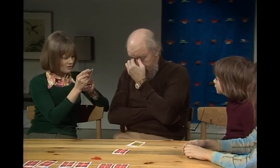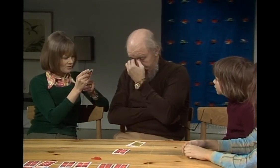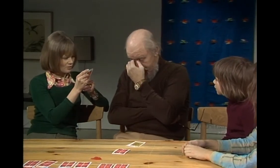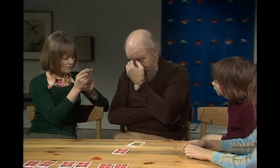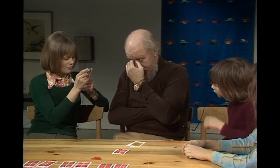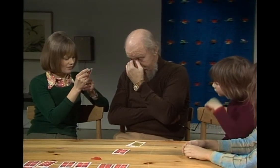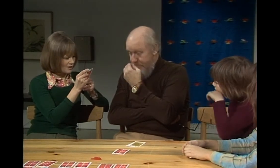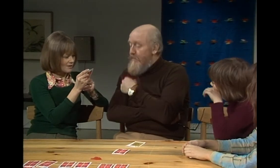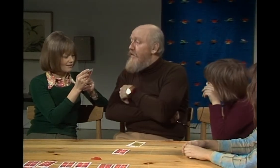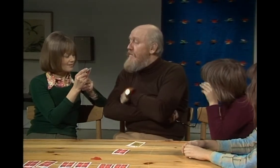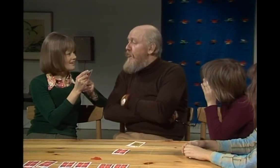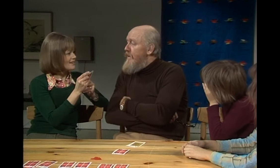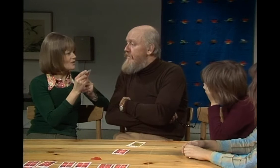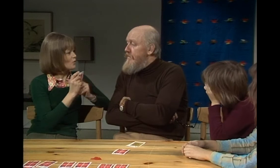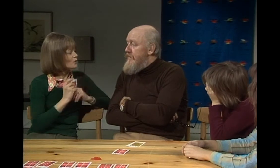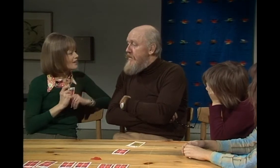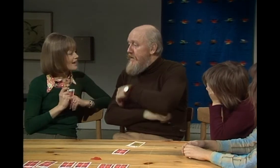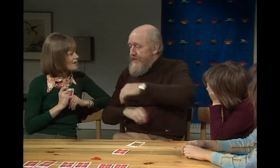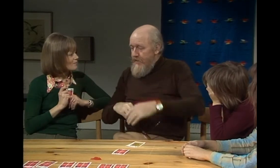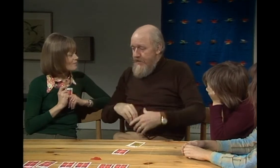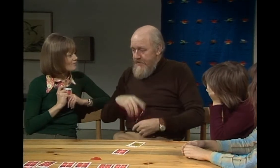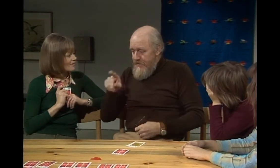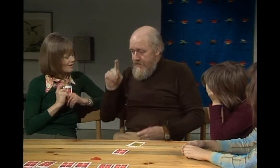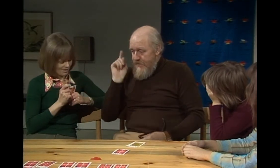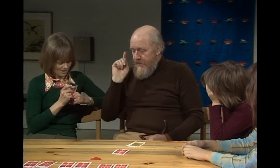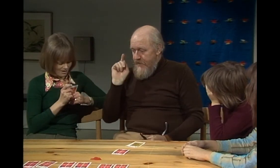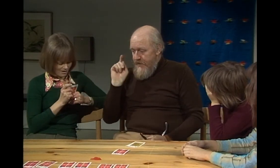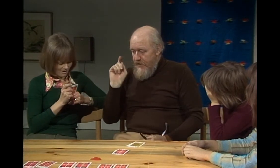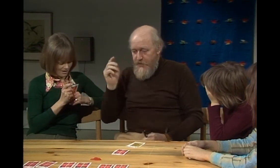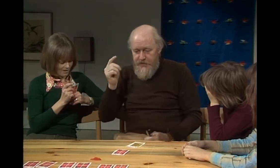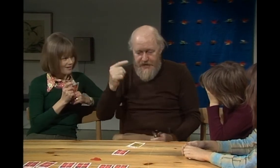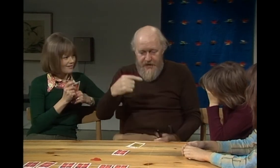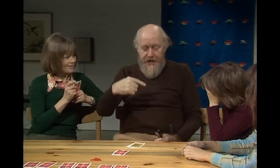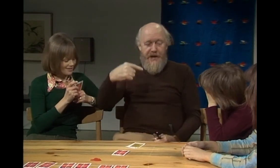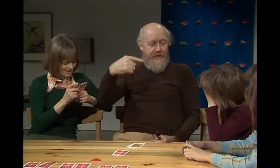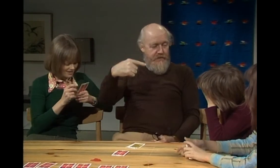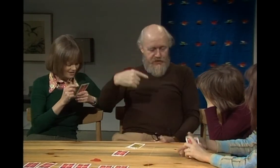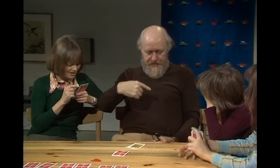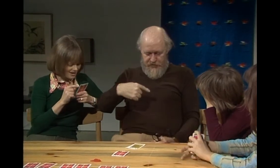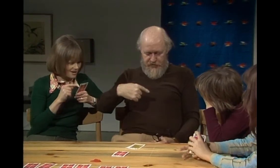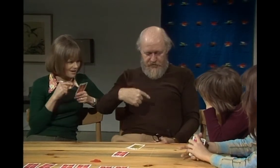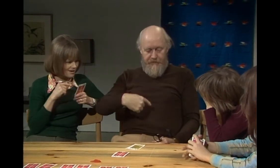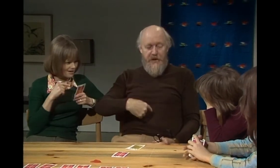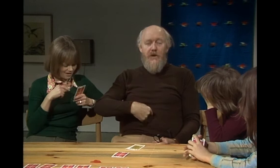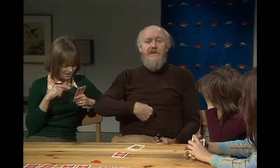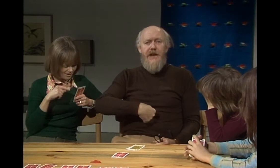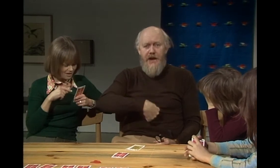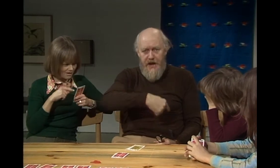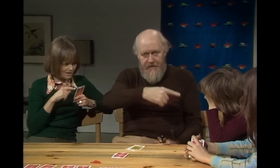ut. Vi, ni... Och det. Det var det där snurra historien där. Ja, just det. Jag pekar på mig själv så och säger vi.